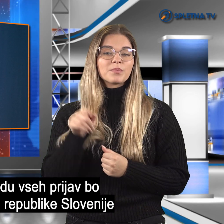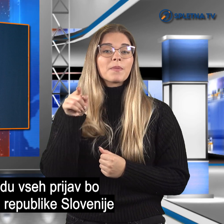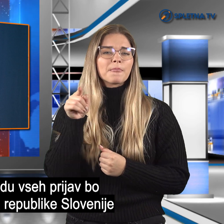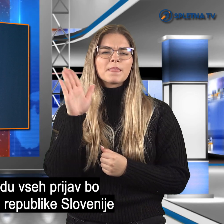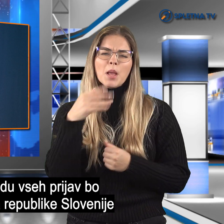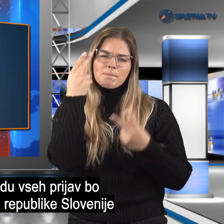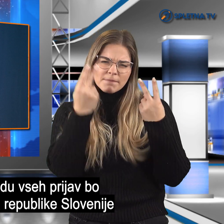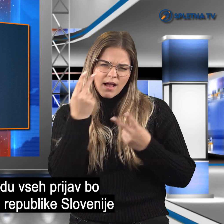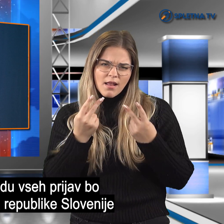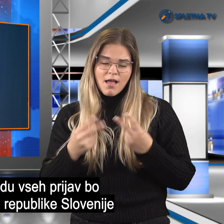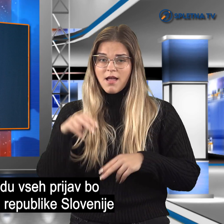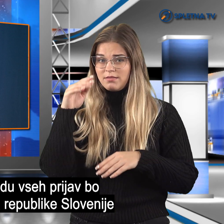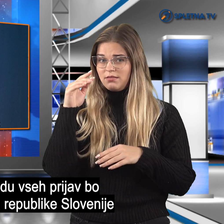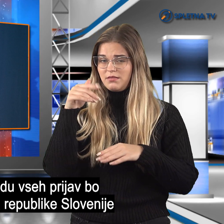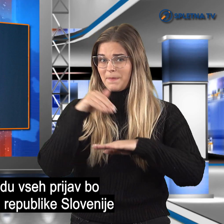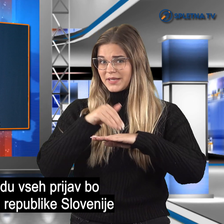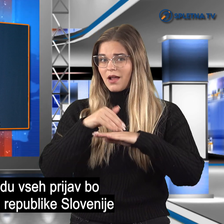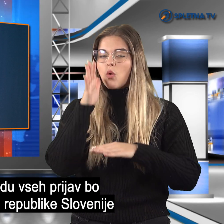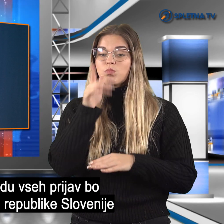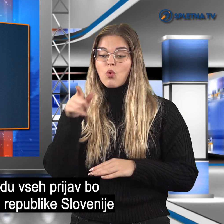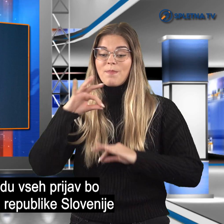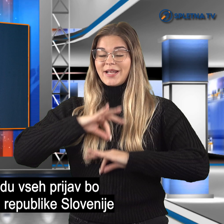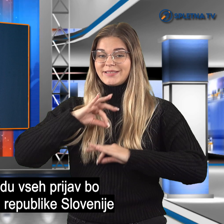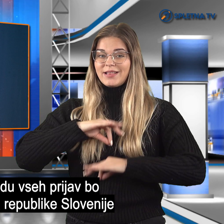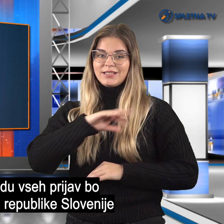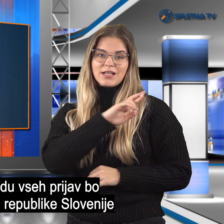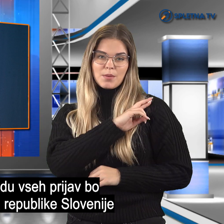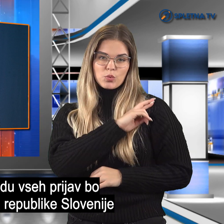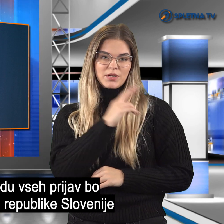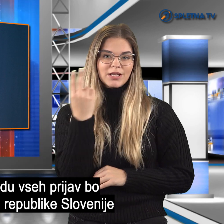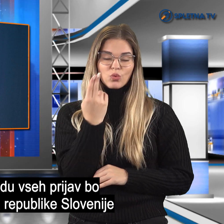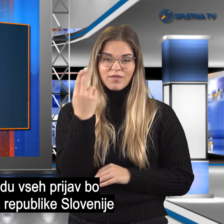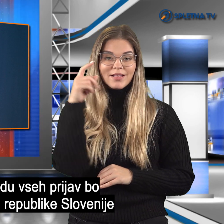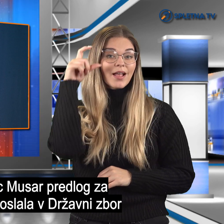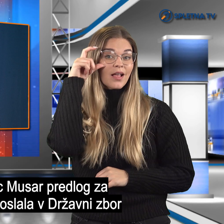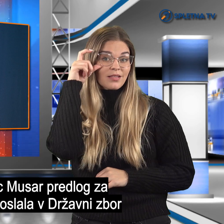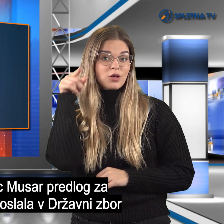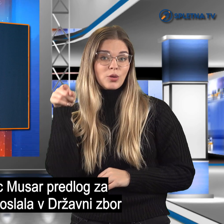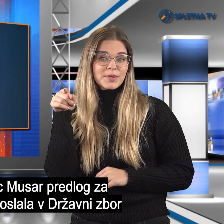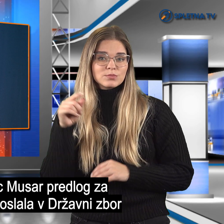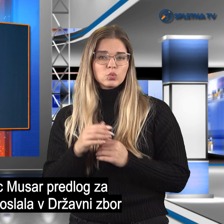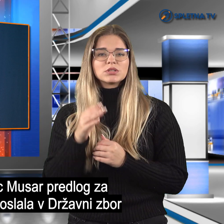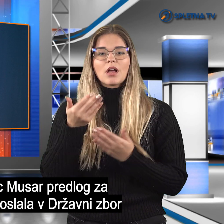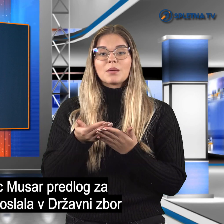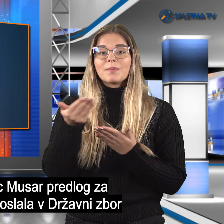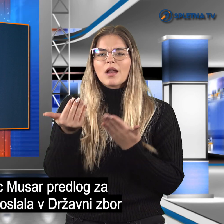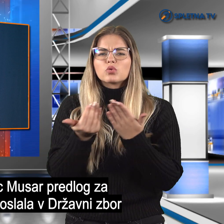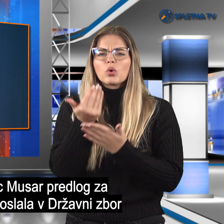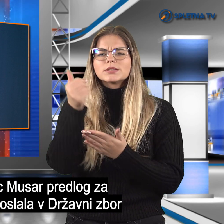Po pregledu vseh prijav bo predsednica Republike Slovenije Nataša Pirc Musar predlog za imenovanje v državni